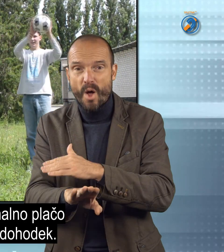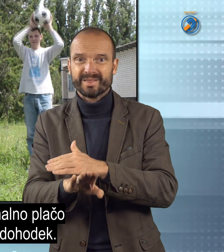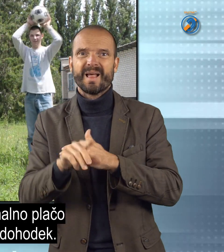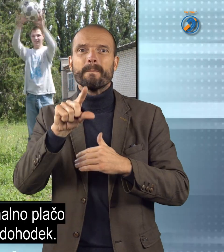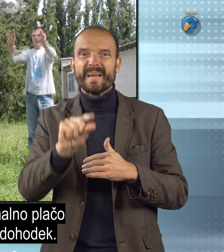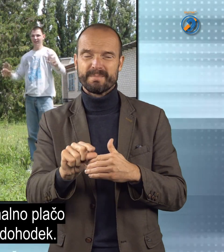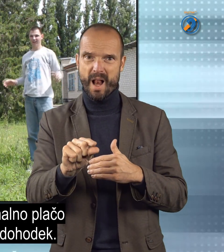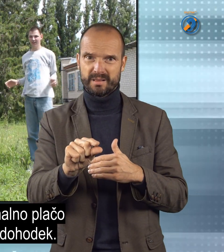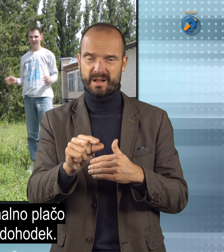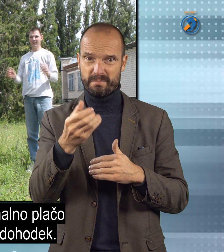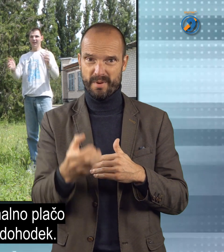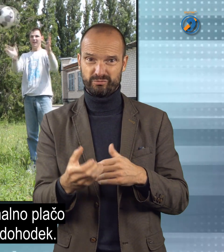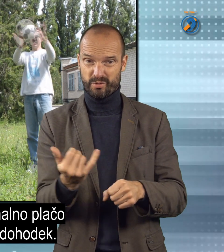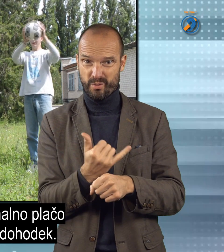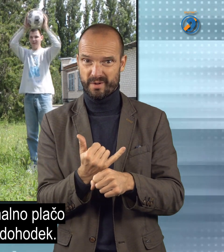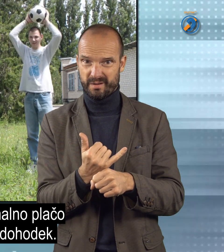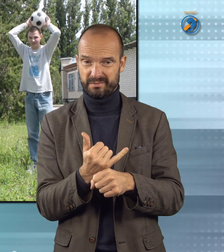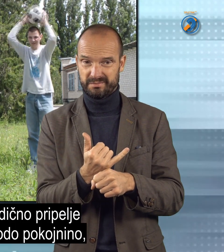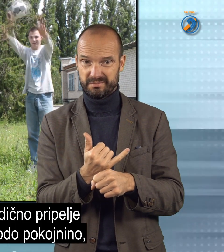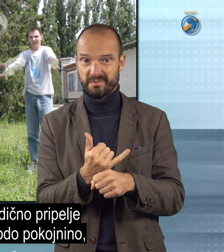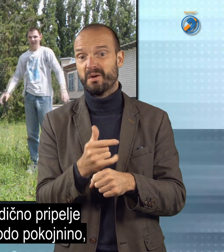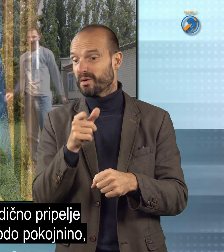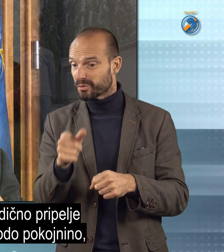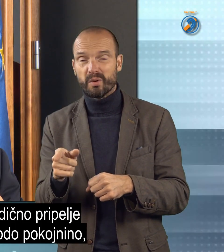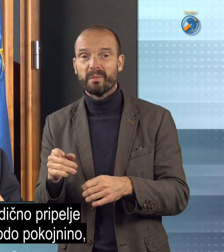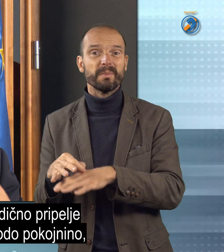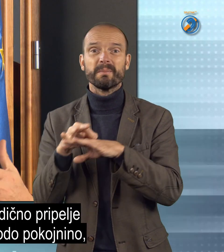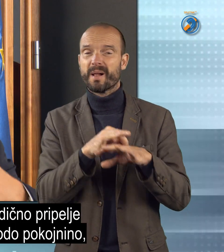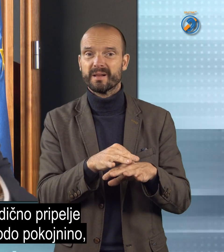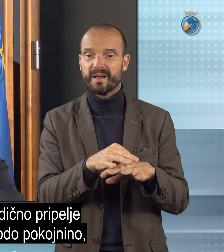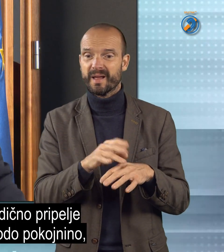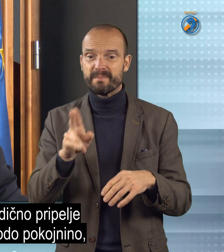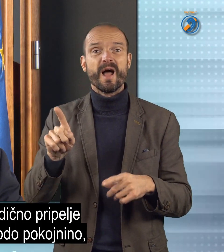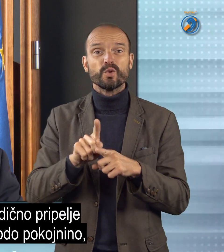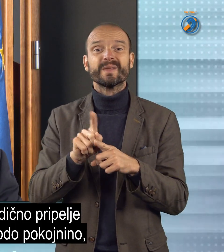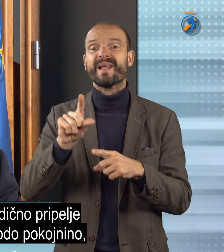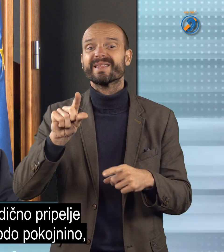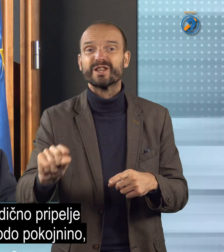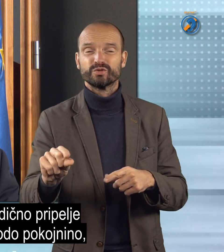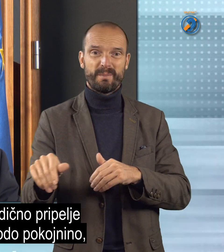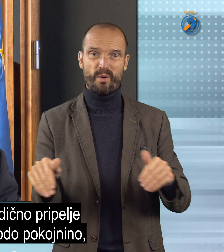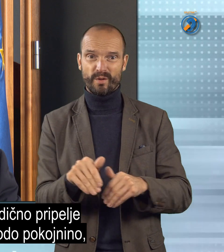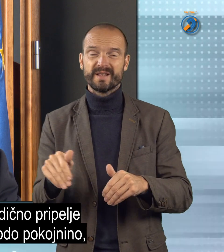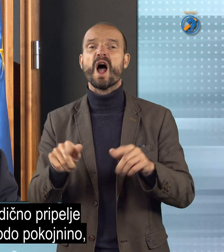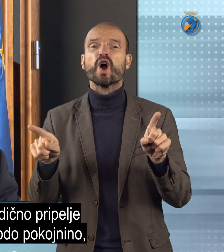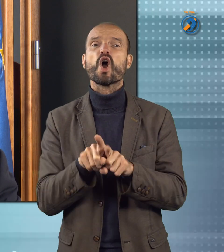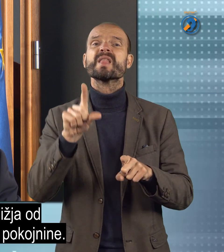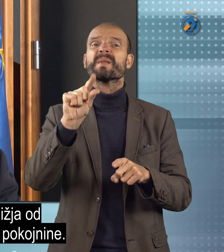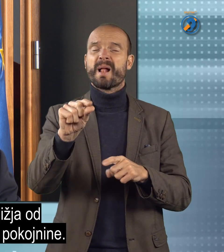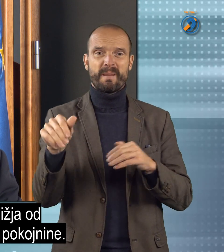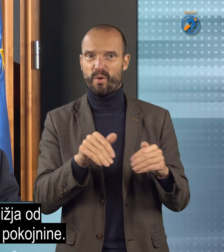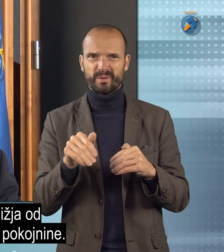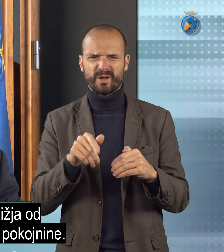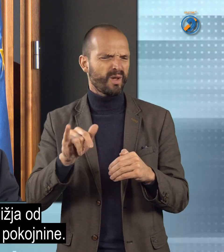minimalno plačo dobivajo dohodek, kar pa tudi posledično pripelje do tega, da bodo imeli nižjo pokojnino, kot